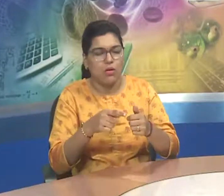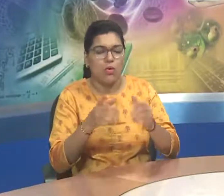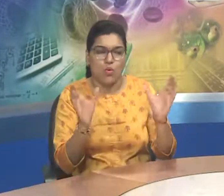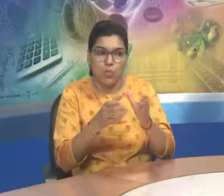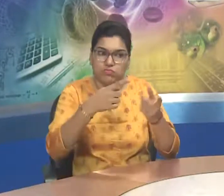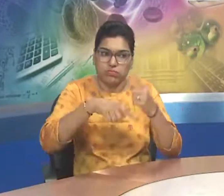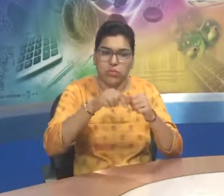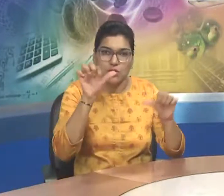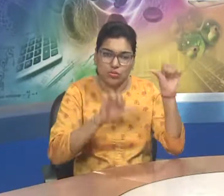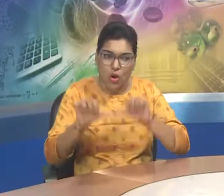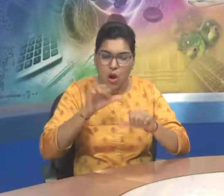HIV